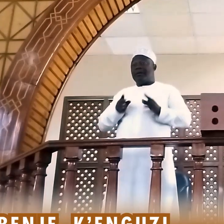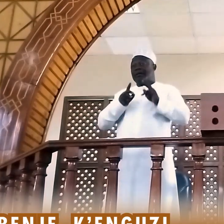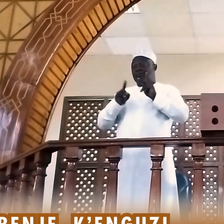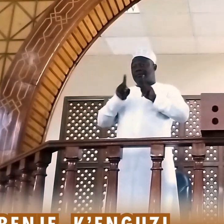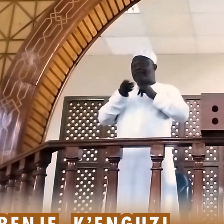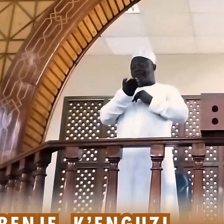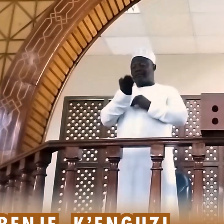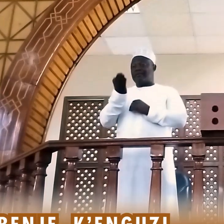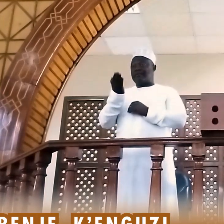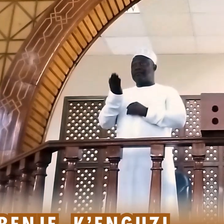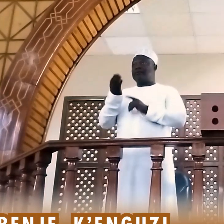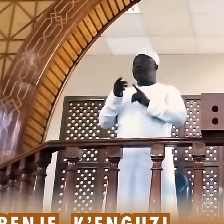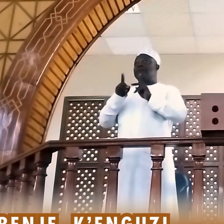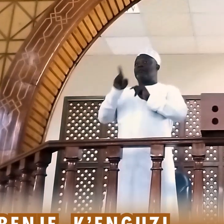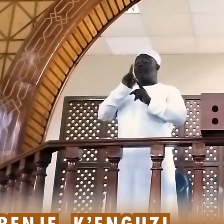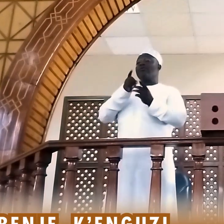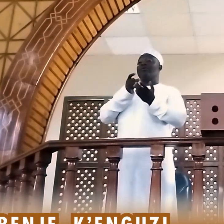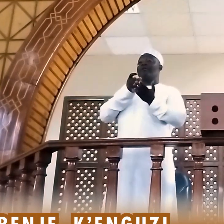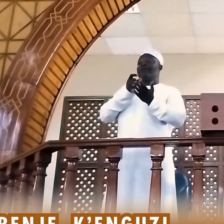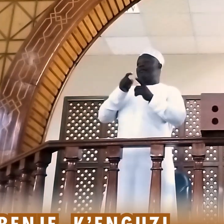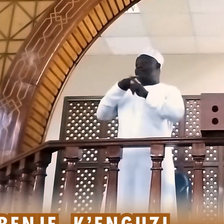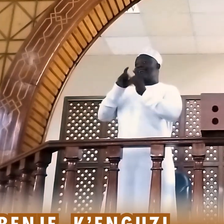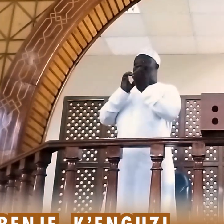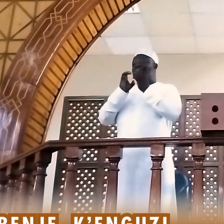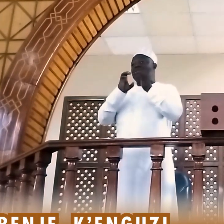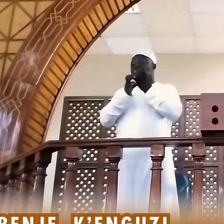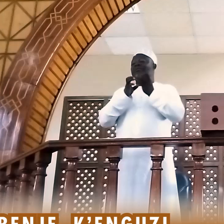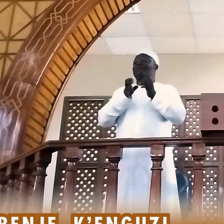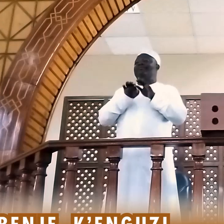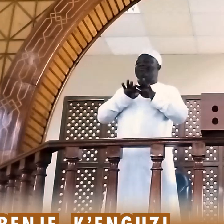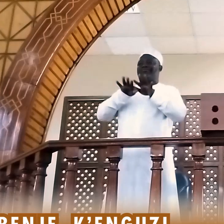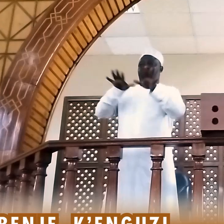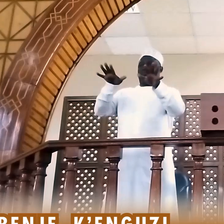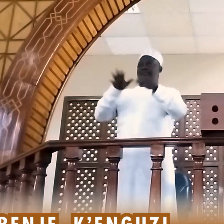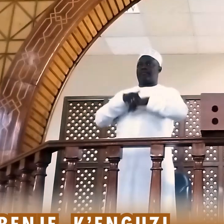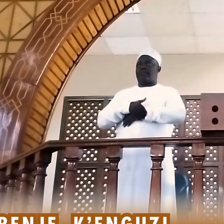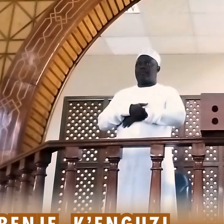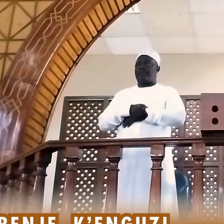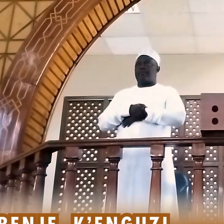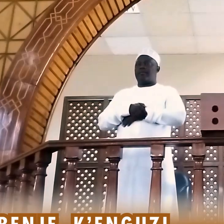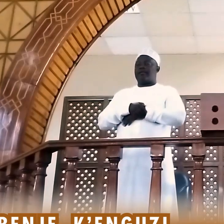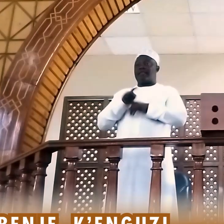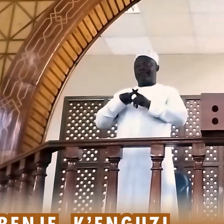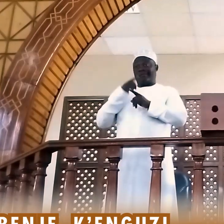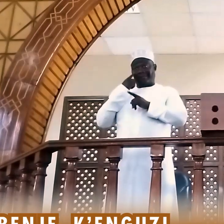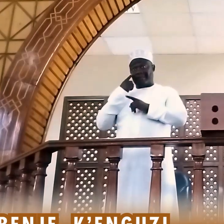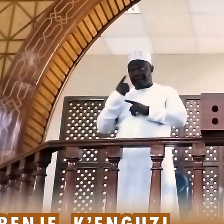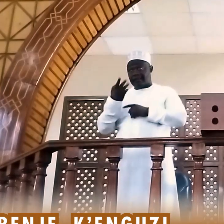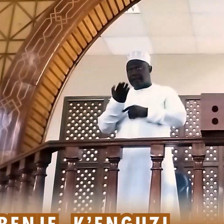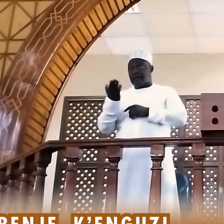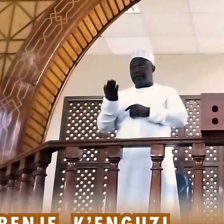لأكل حقوق الغير بلا مبرر إن الرشوة